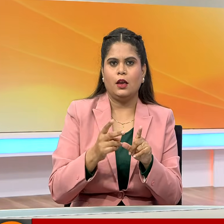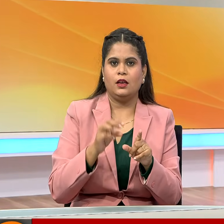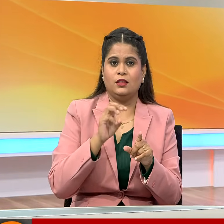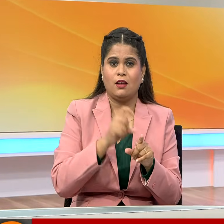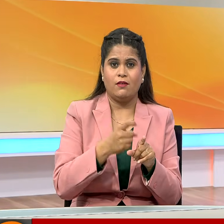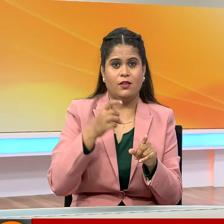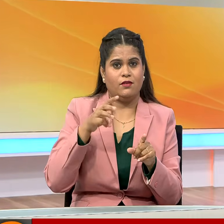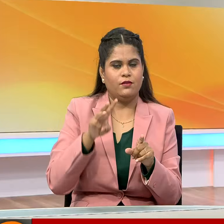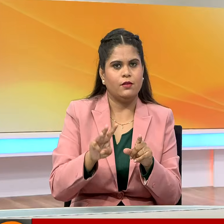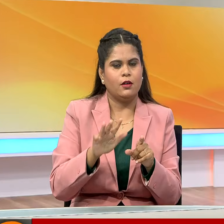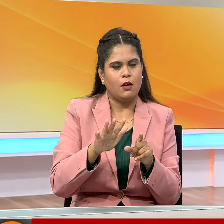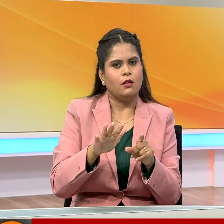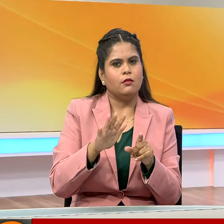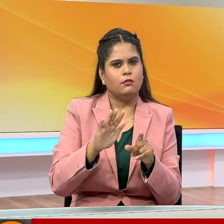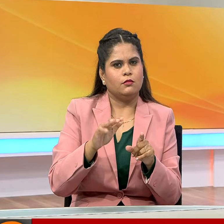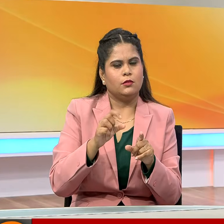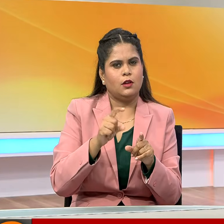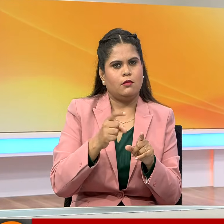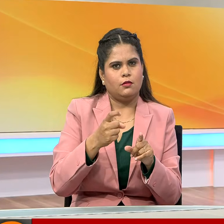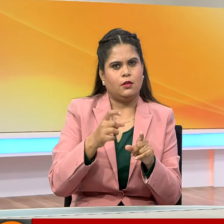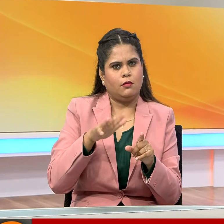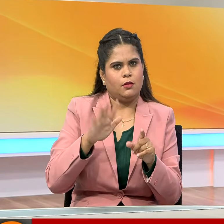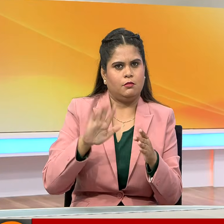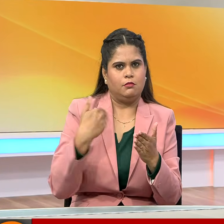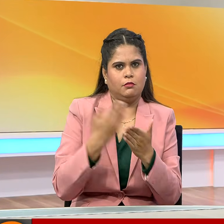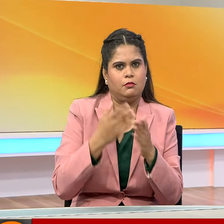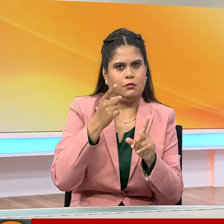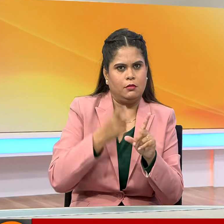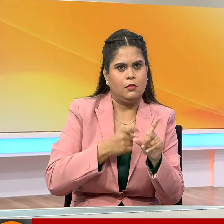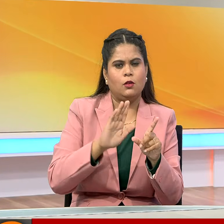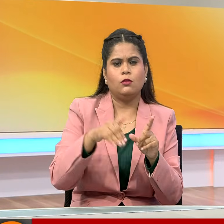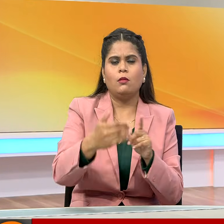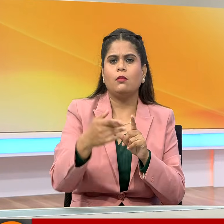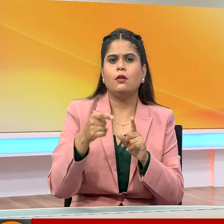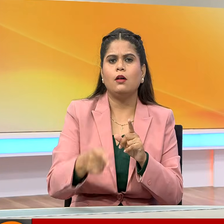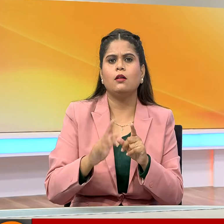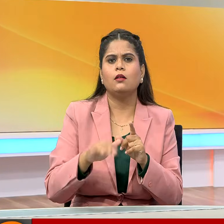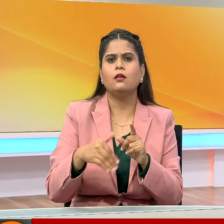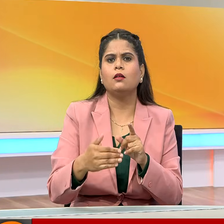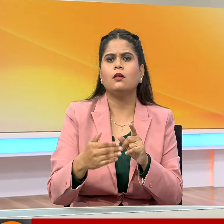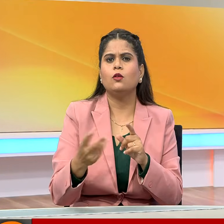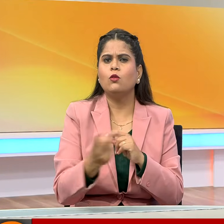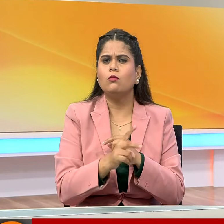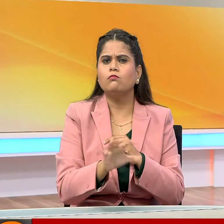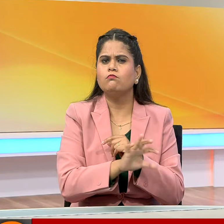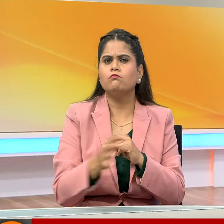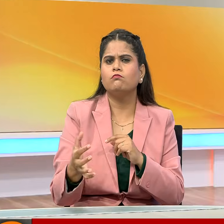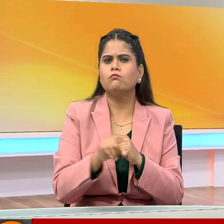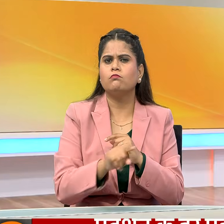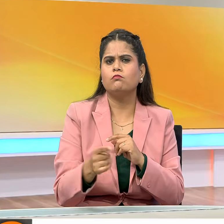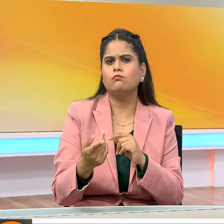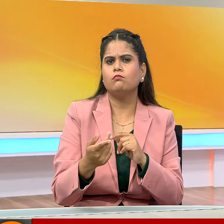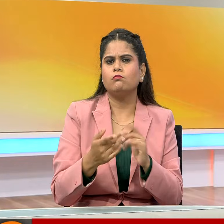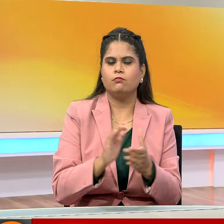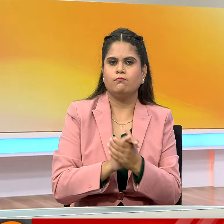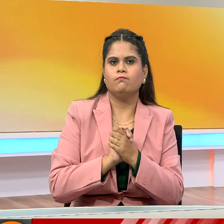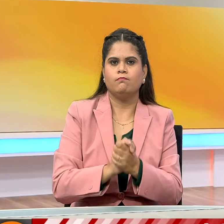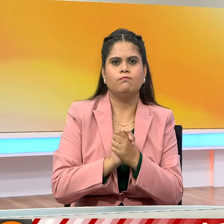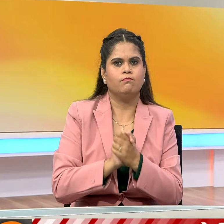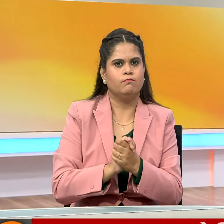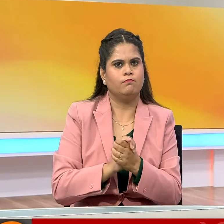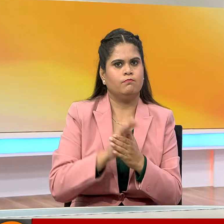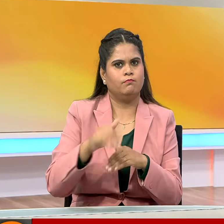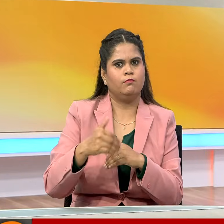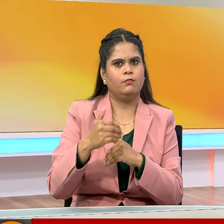मनाएंगे और इन वर्षों के दौरान हमारी यह दोस्ती सिर्फ हमारे दोनों देशों के लिए ही नहीं बल्कि पूरे इंडो पैसिफिक क्षेत्र